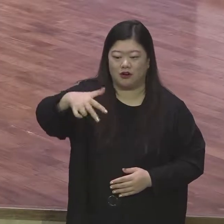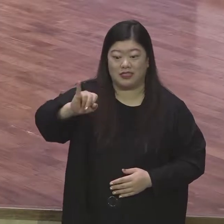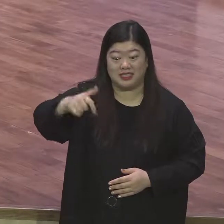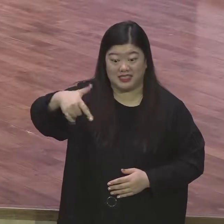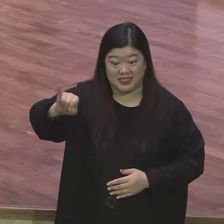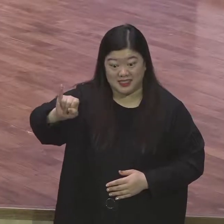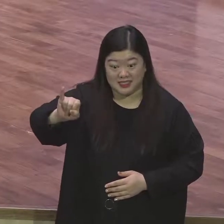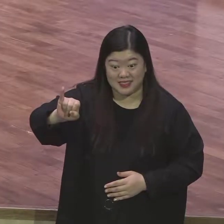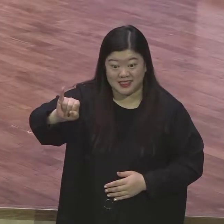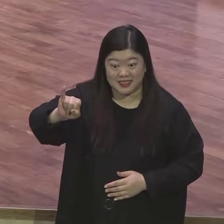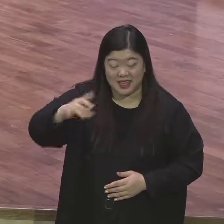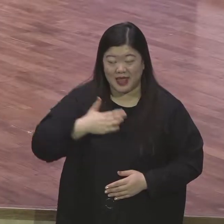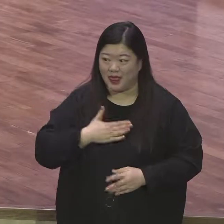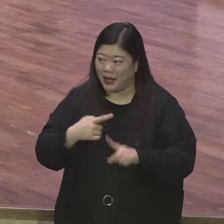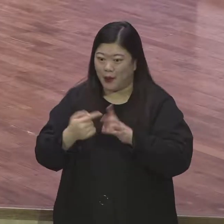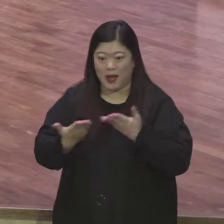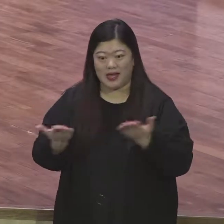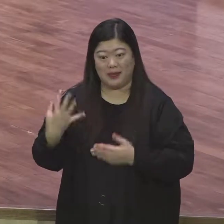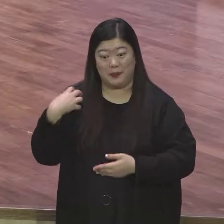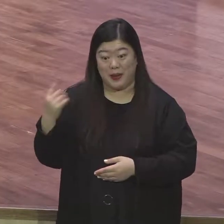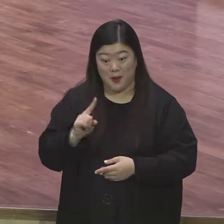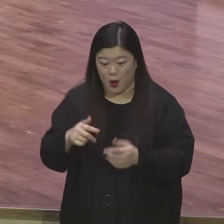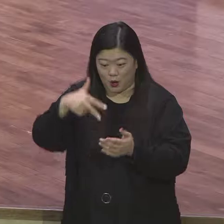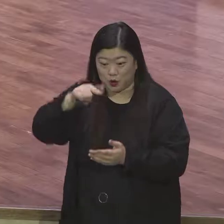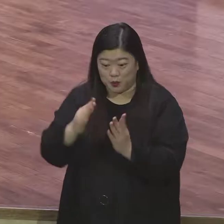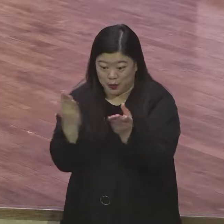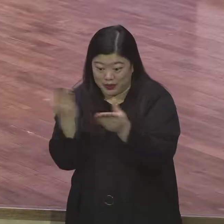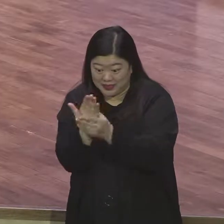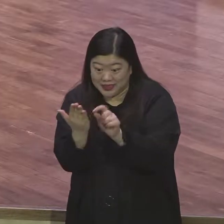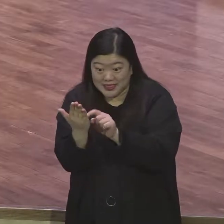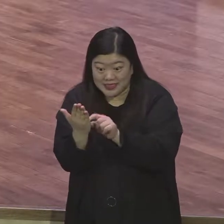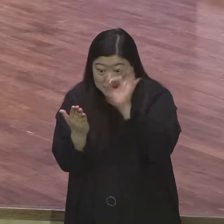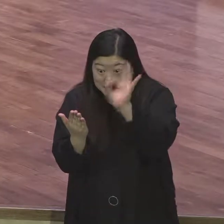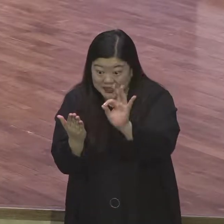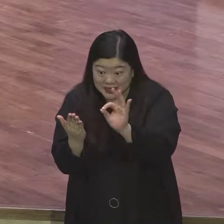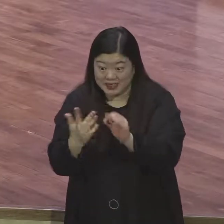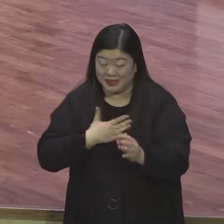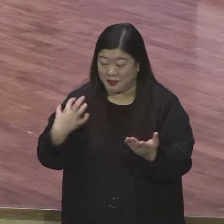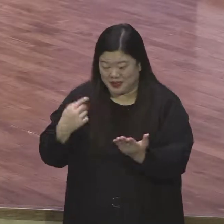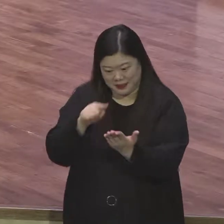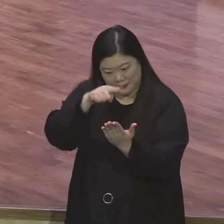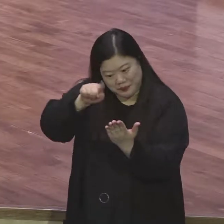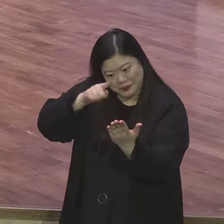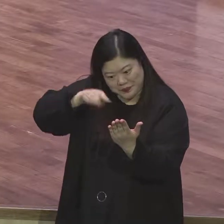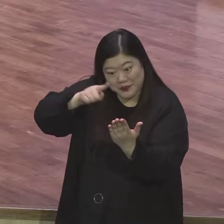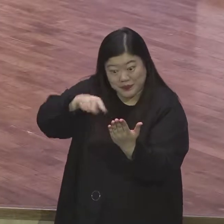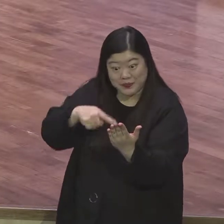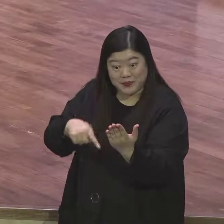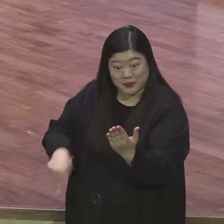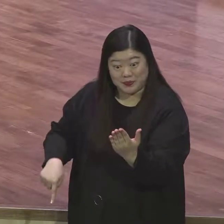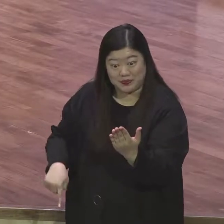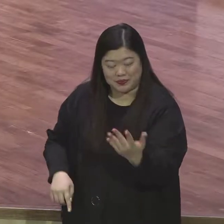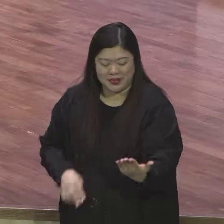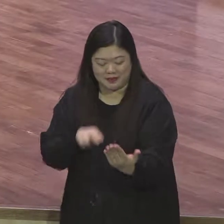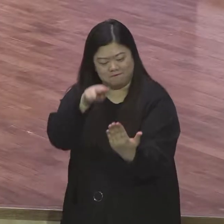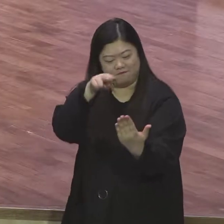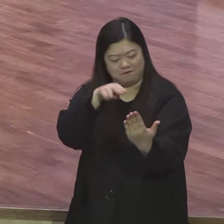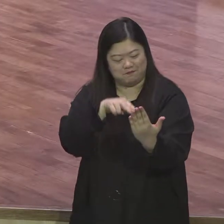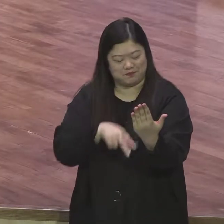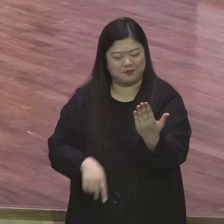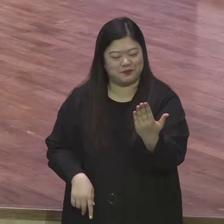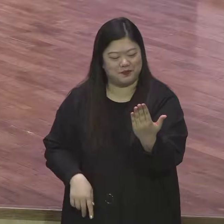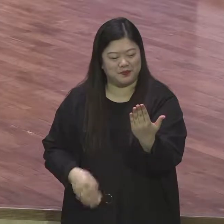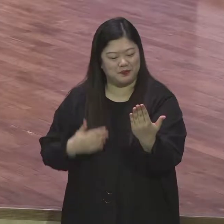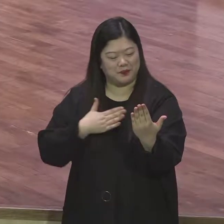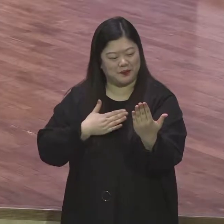선택하라고 오늘 다 주부에 넣어드렸습니다. 내가 구원받아놓고 몸된 교회를 섬기면서